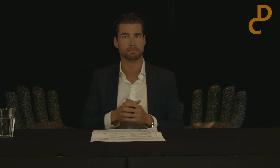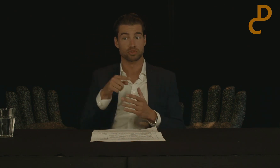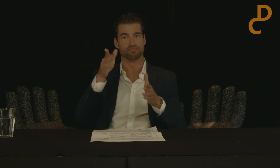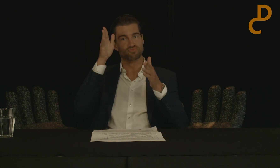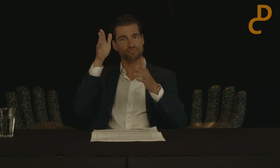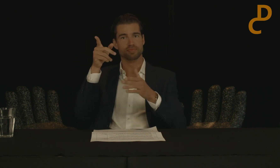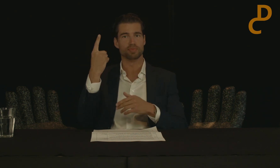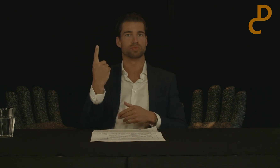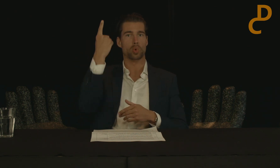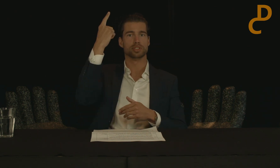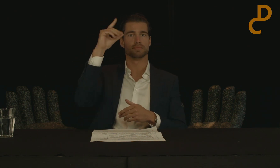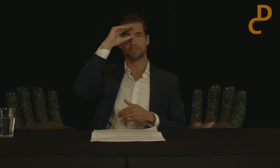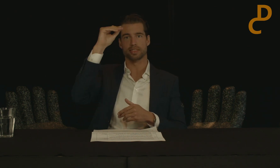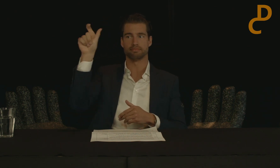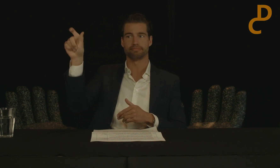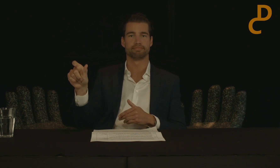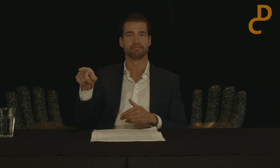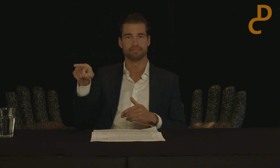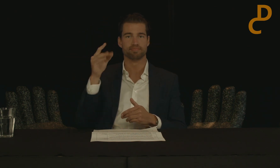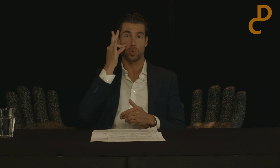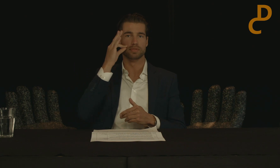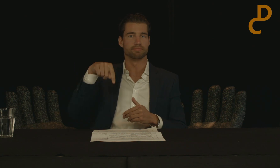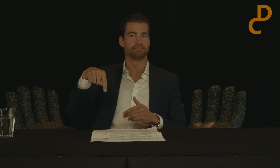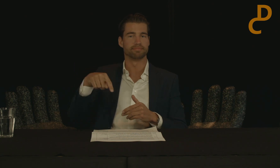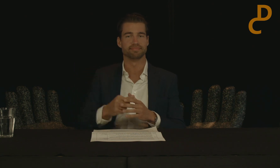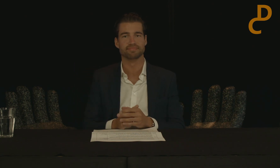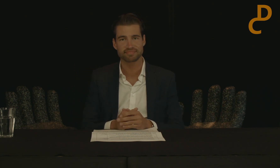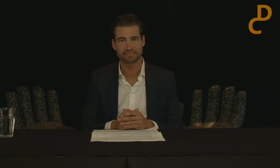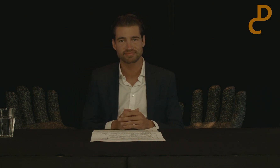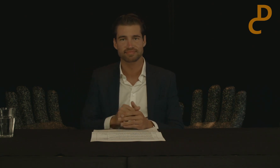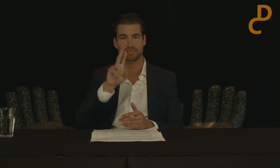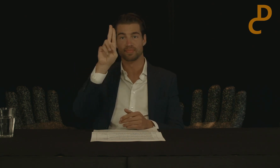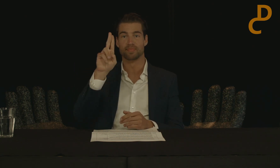is hun leven? Dus we hebben nu één dove man, die woont hier.